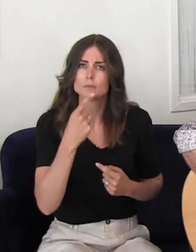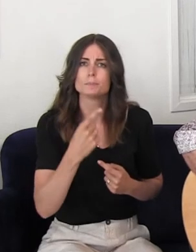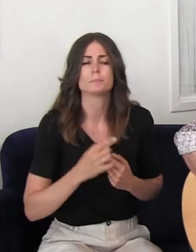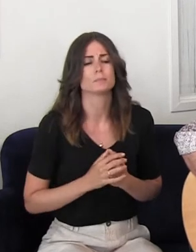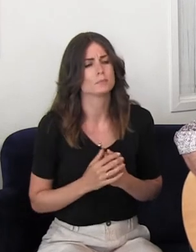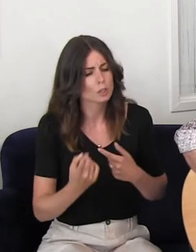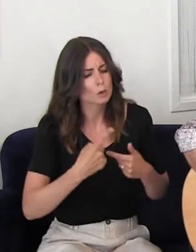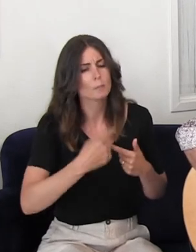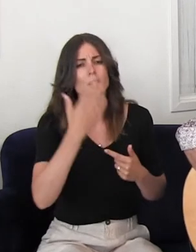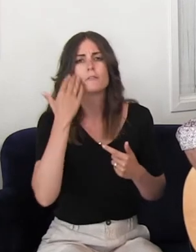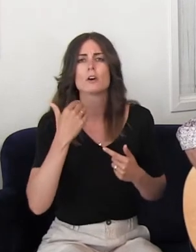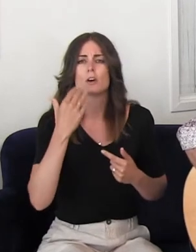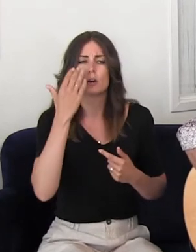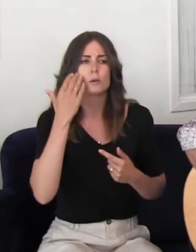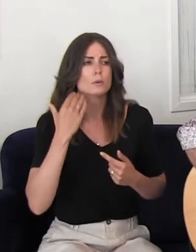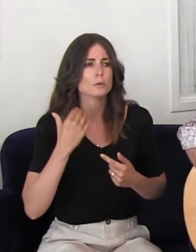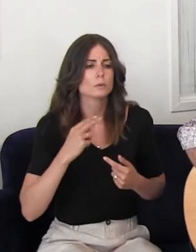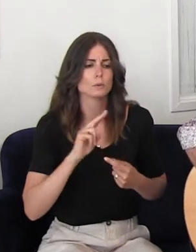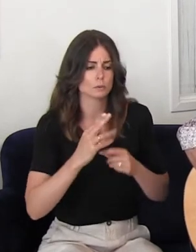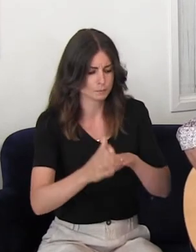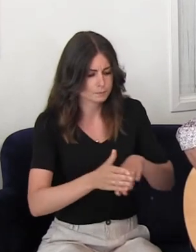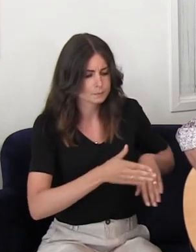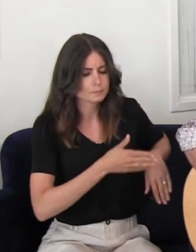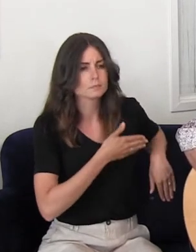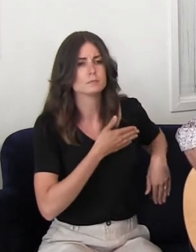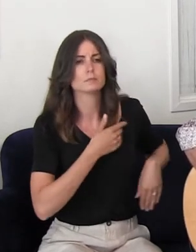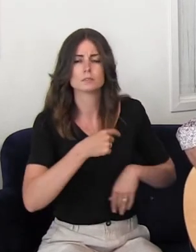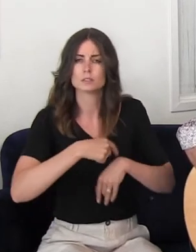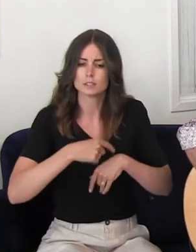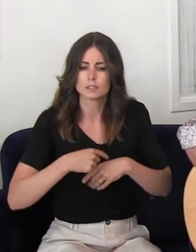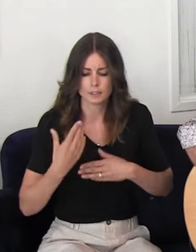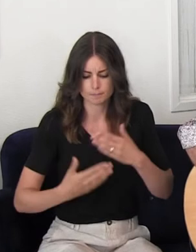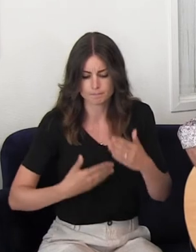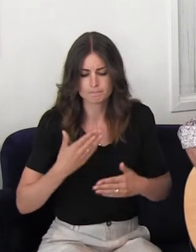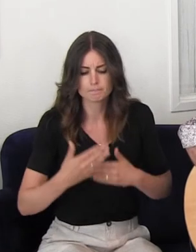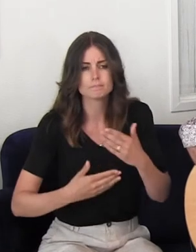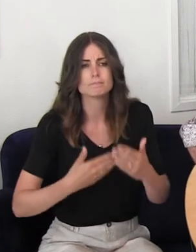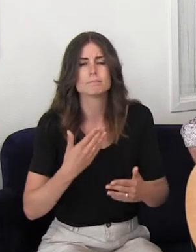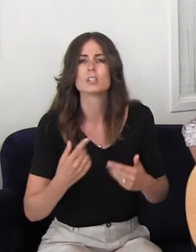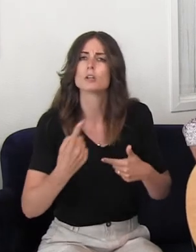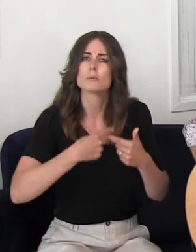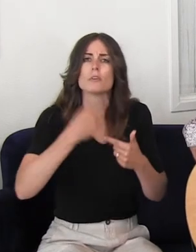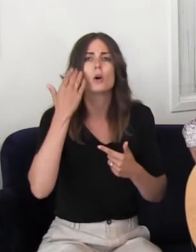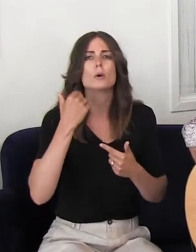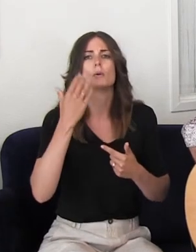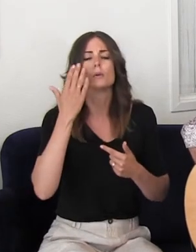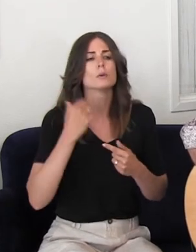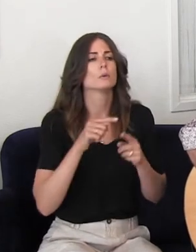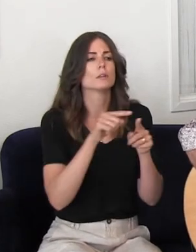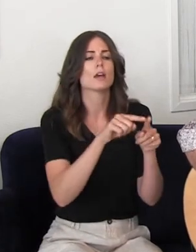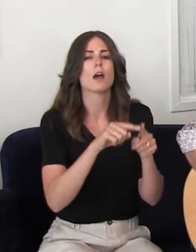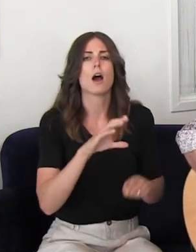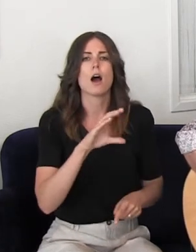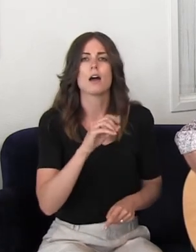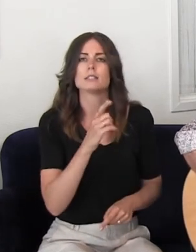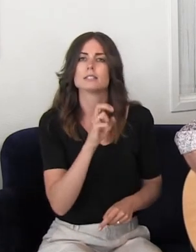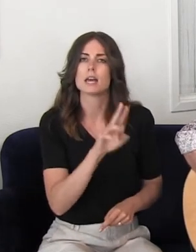Om det gamla som flytt medan tiden led. Om det gamla